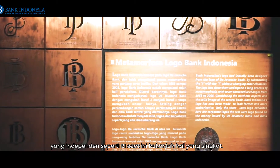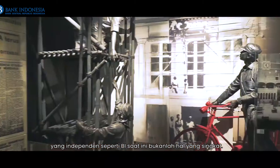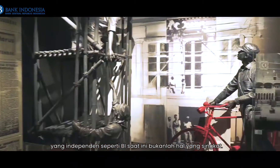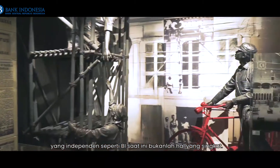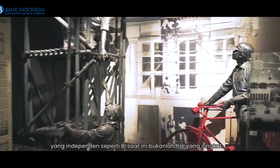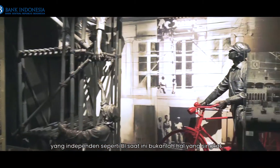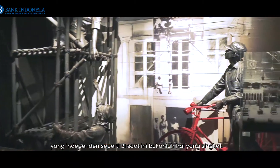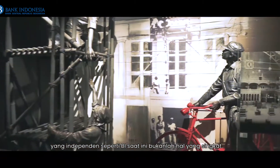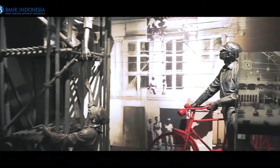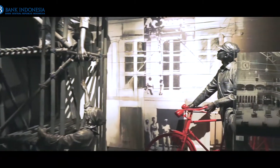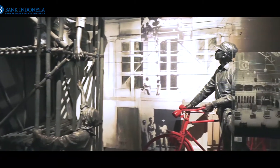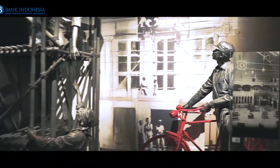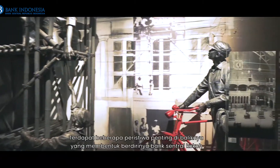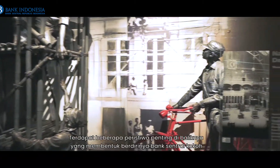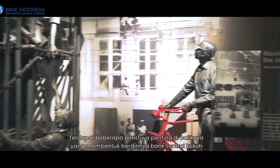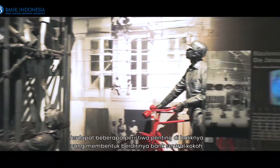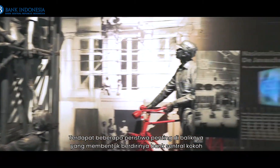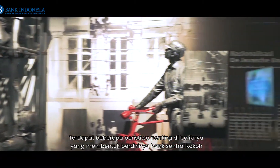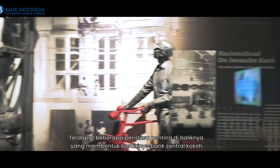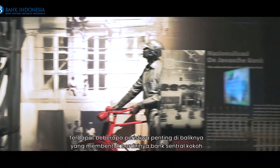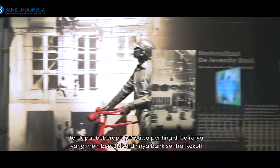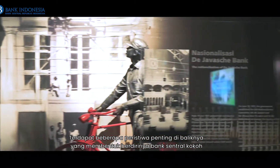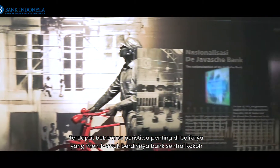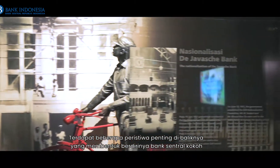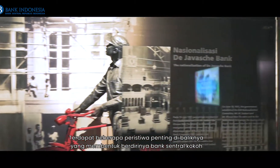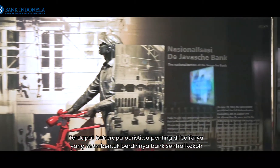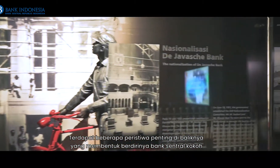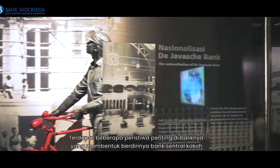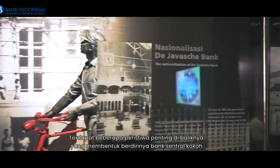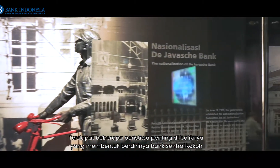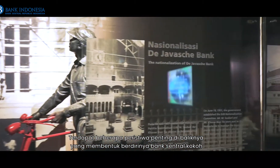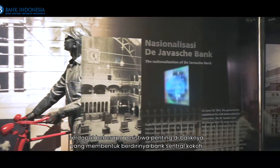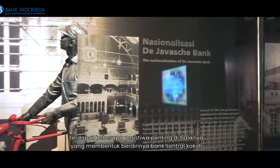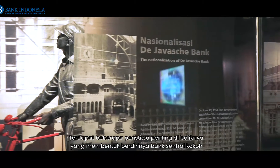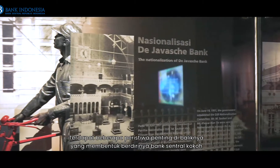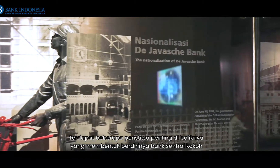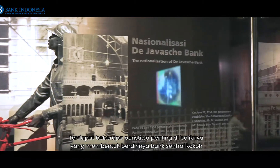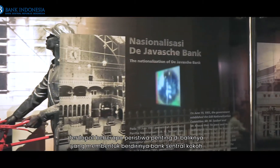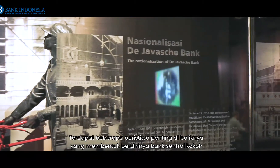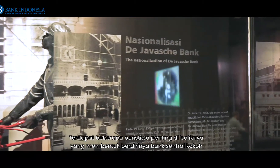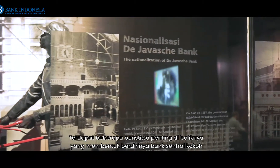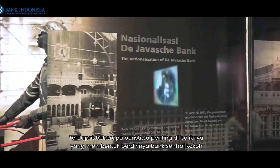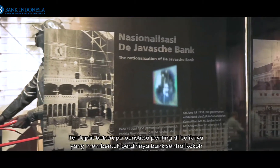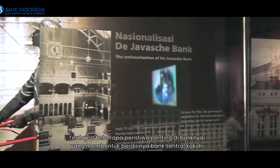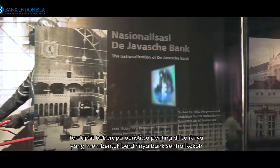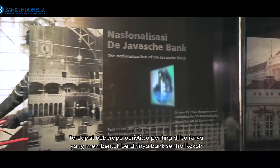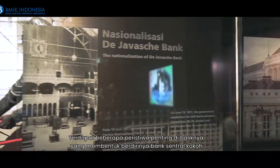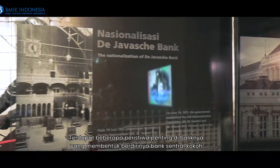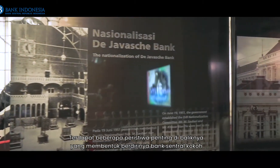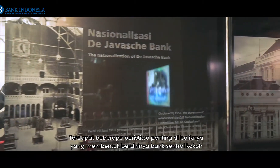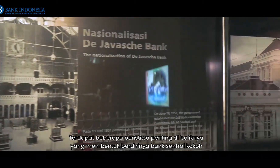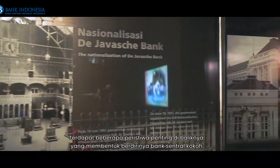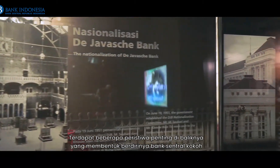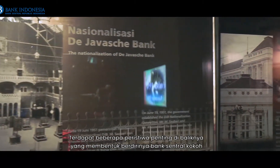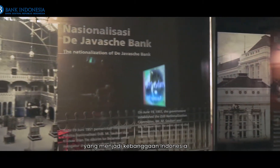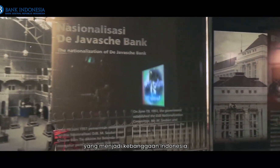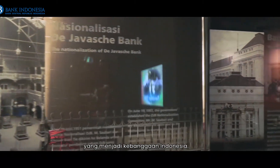hal yang singkat. Terdapat beberapa peristiwa penting di baliknya yang membentuk berdirinya bank sentral kokoh yang menjadi